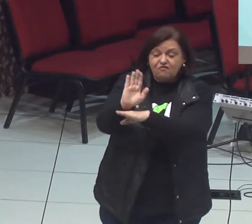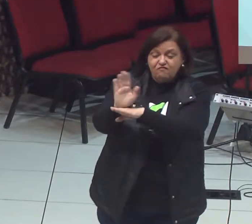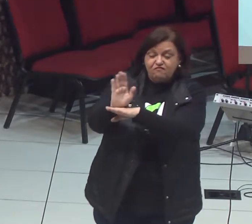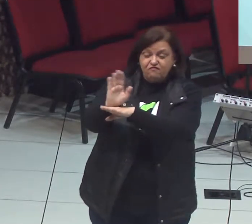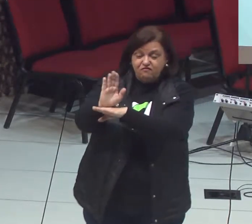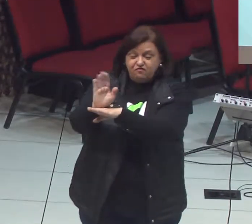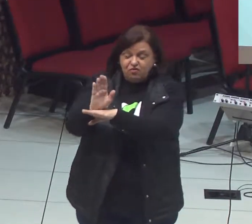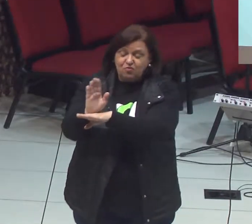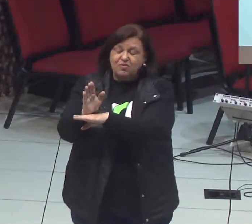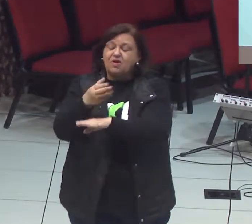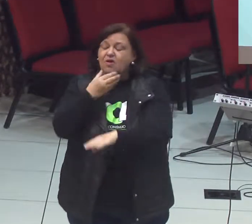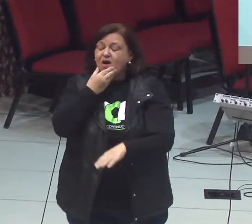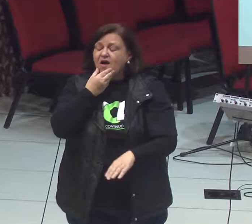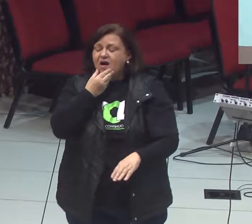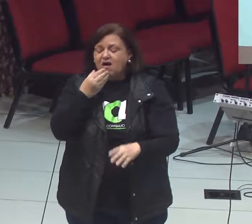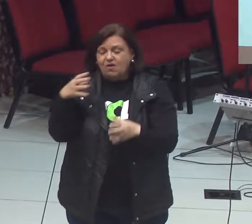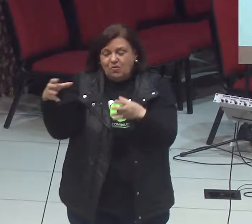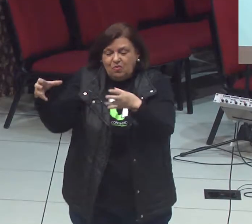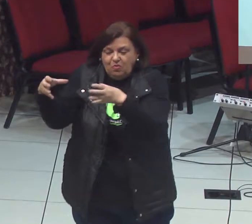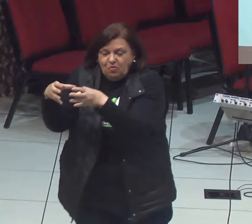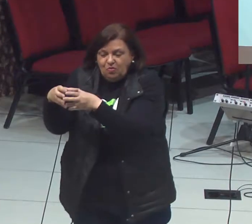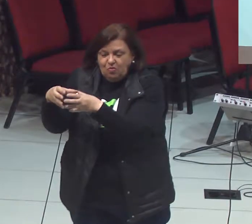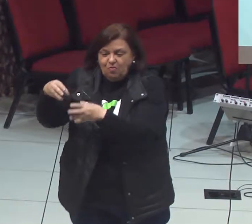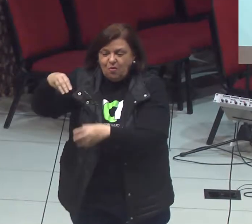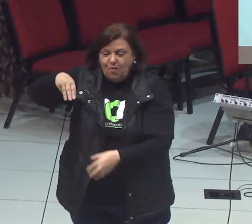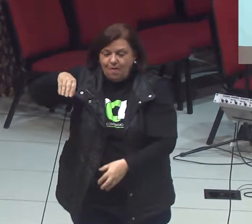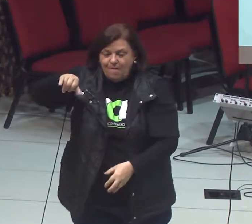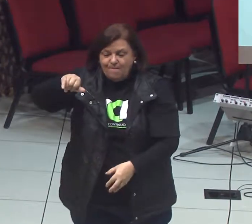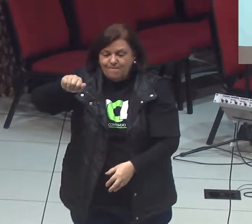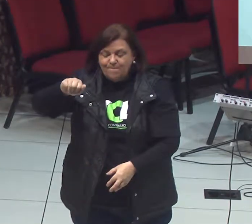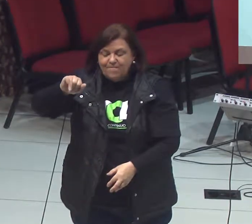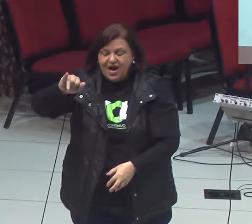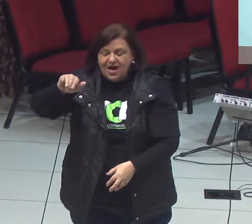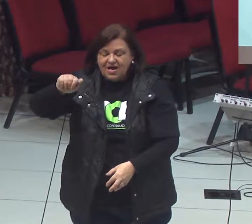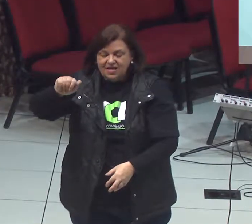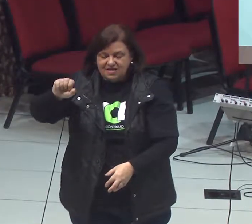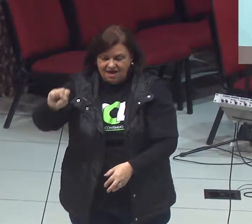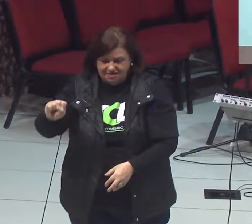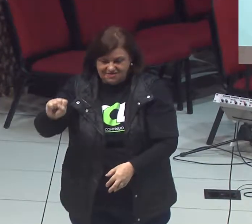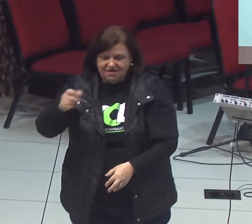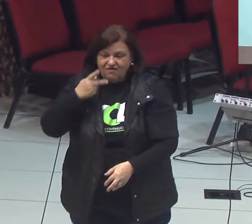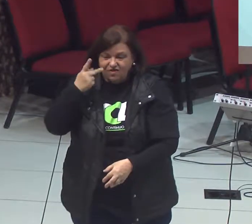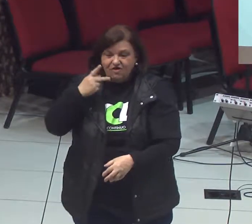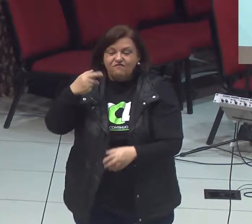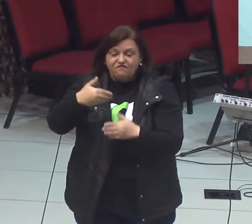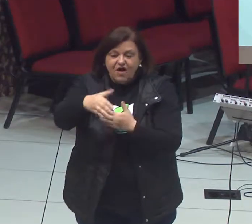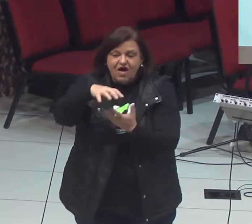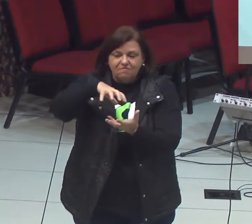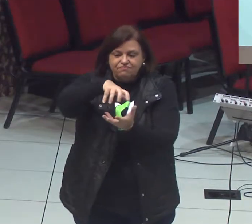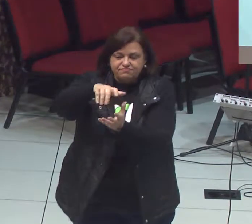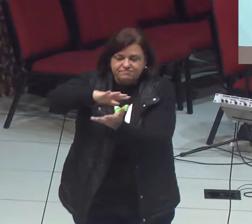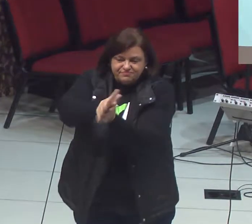mundo e tantas outras coisas? Quanto ao arrebatamento, também tem muita coisa